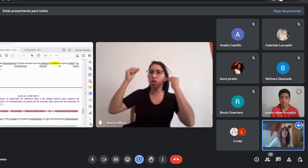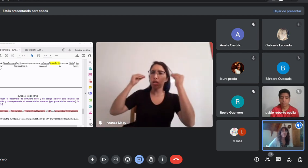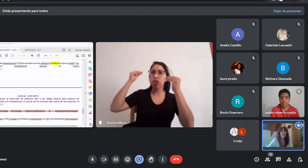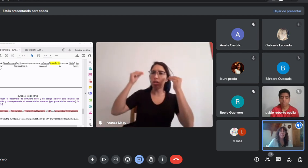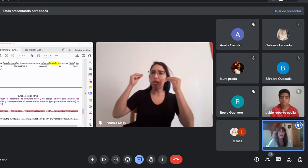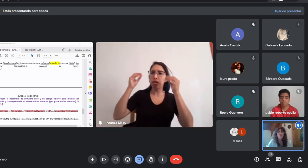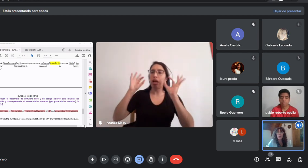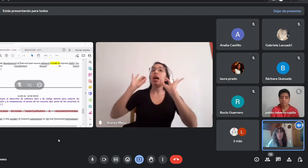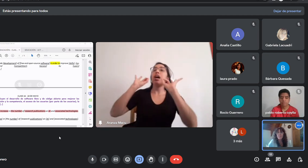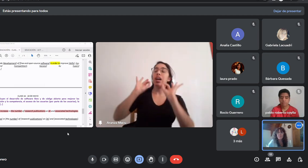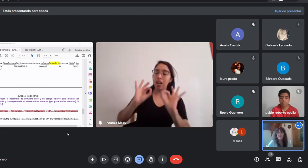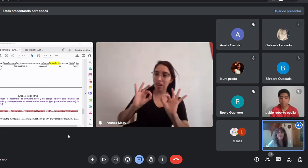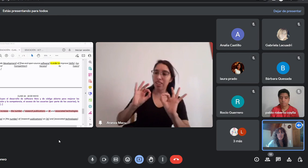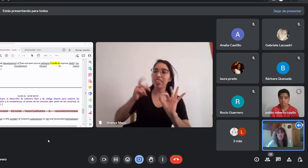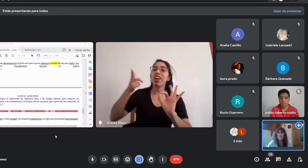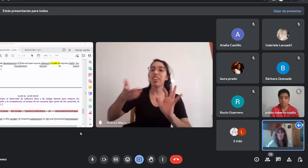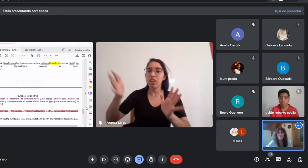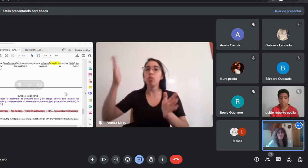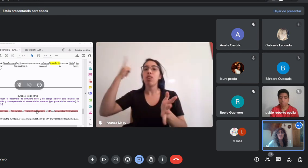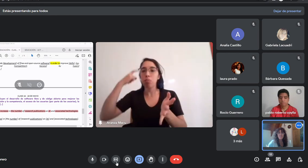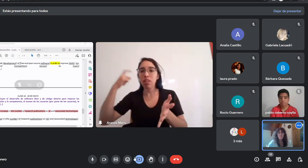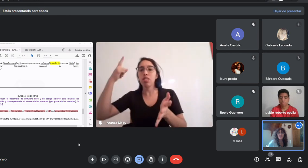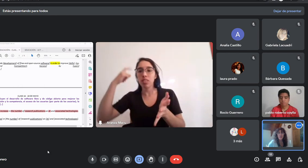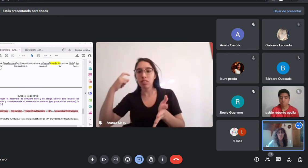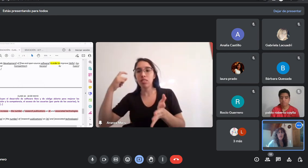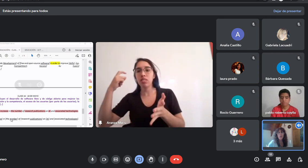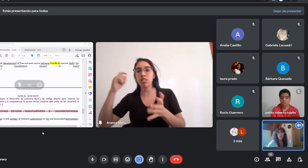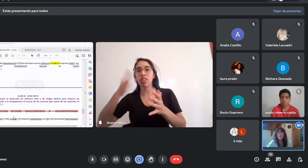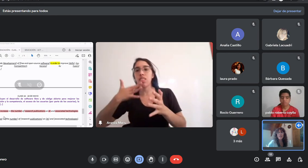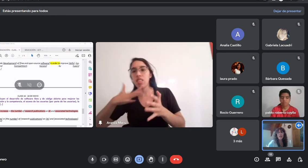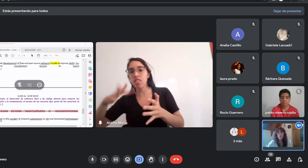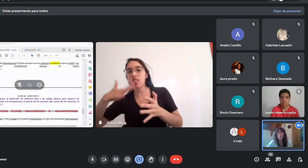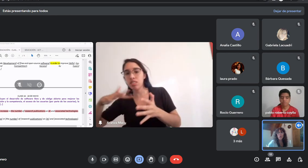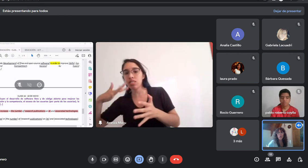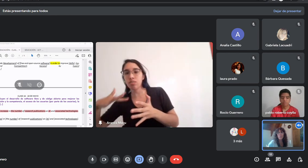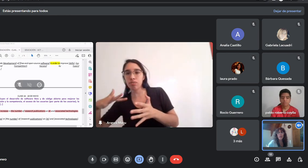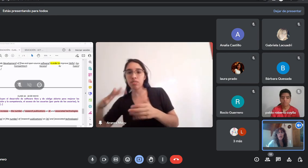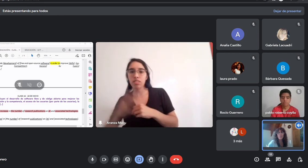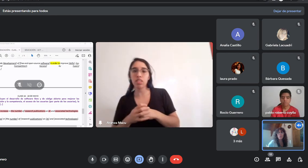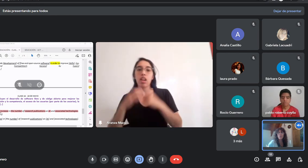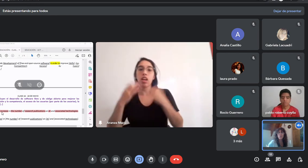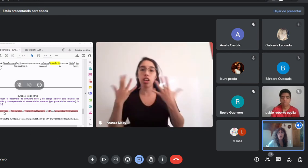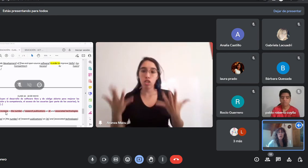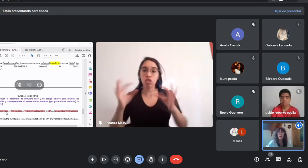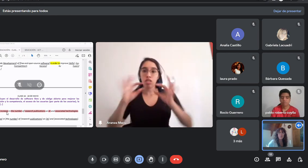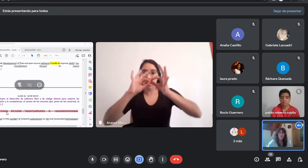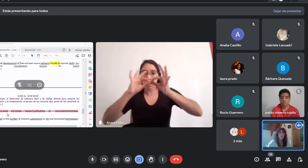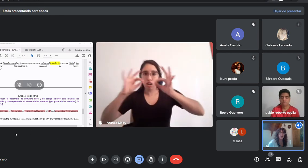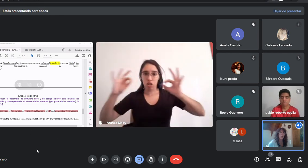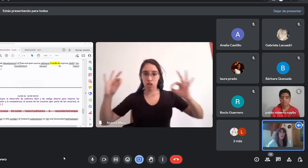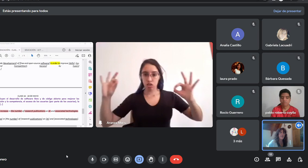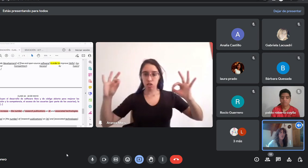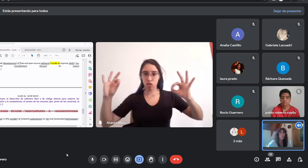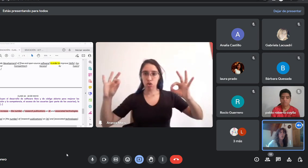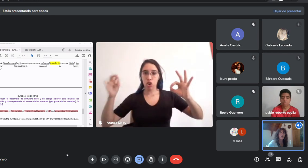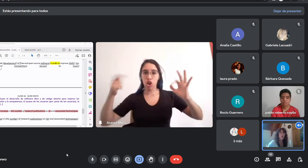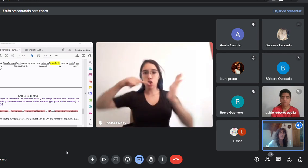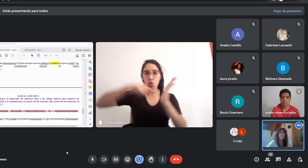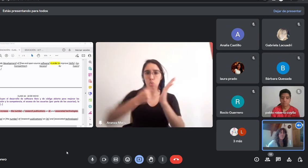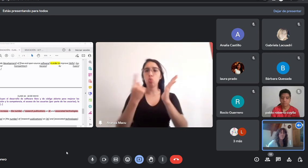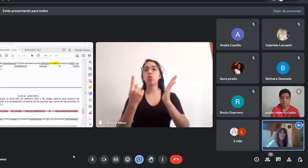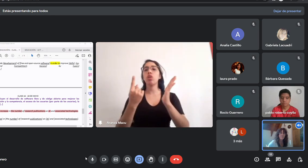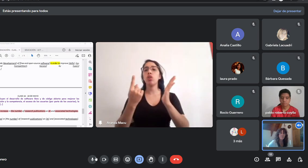a ir aprendiendo, ¿sí? Ahí, ¿cuál sería el núcleo? Lo marcamos, strong increase. ¿Cuál es el